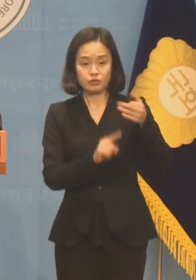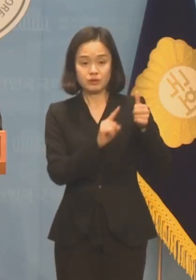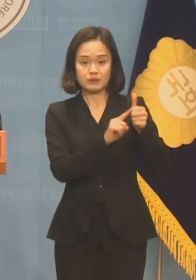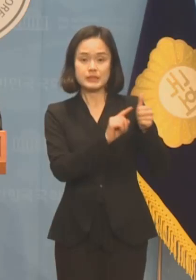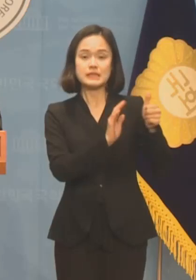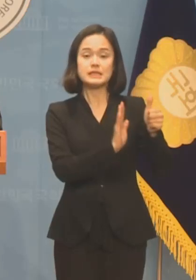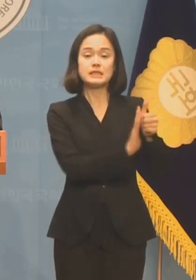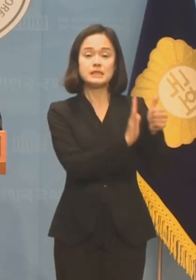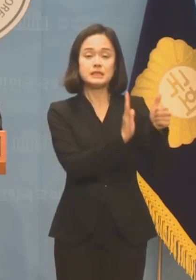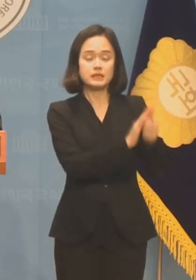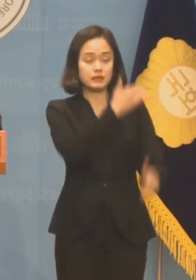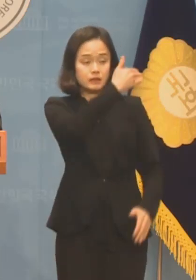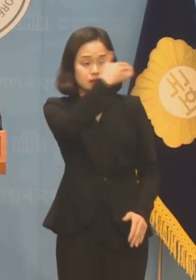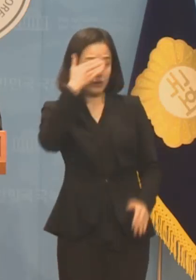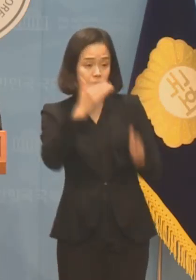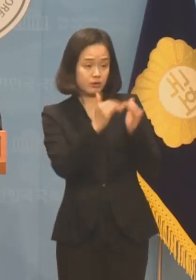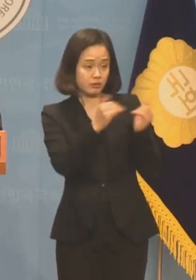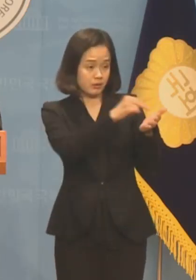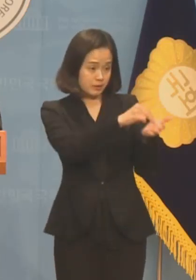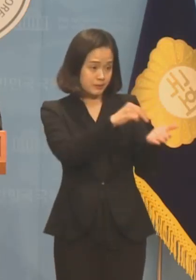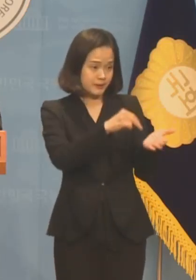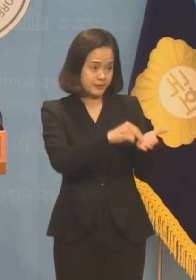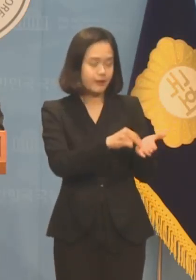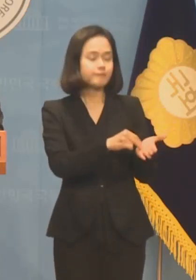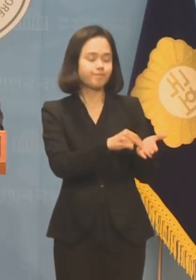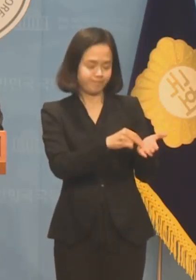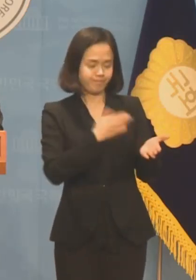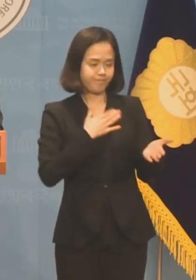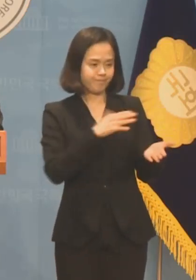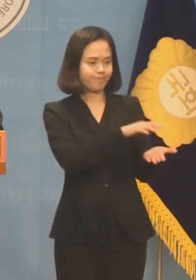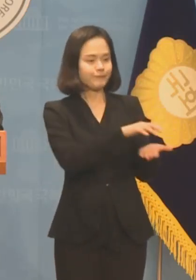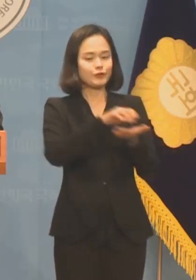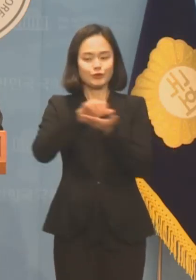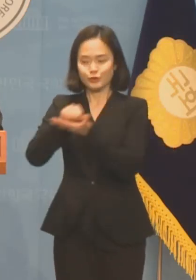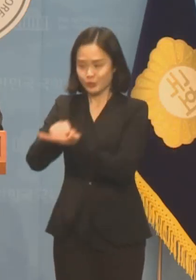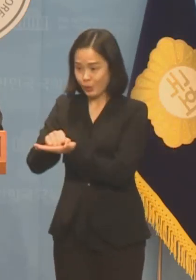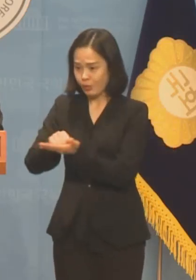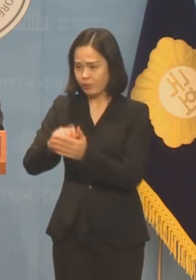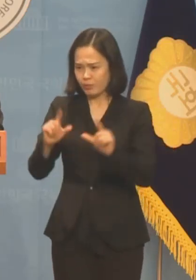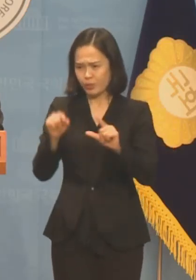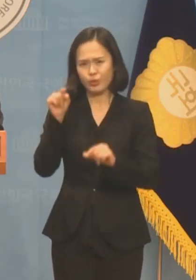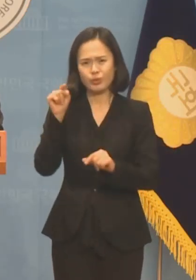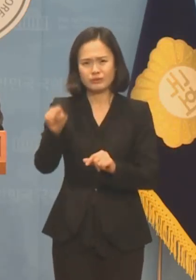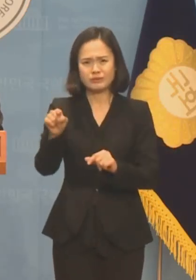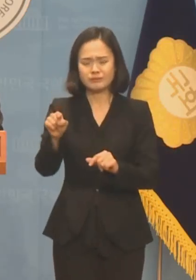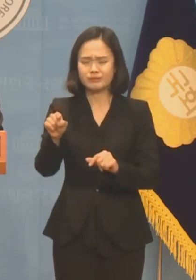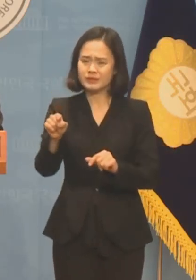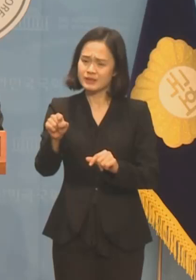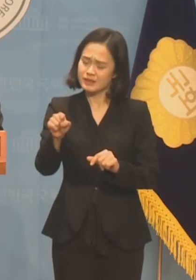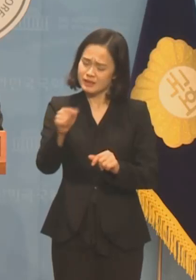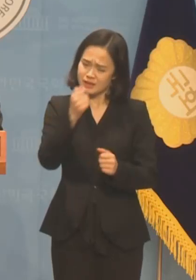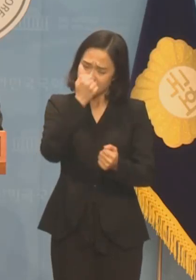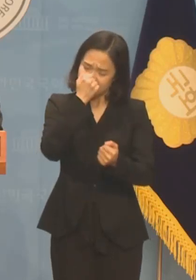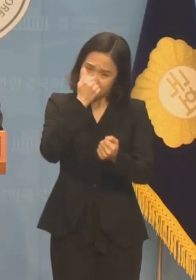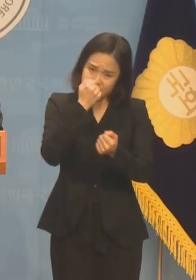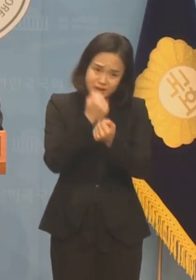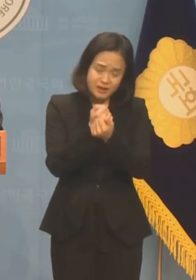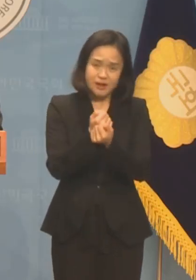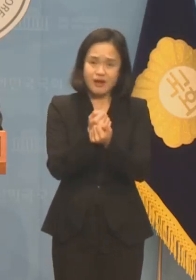입장을 적극 수용하겠다는 것이었습니다. 참으로 끝까지 뻔뻔하고